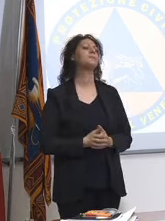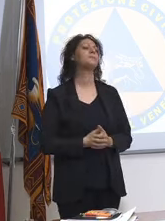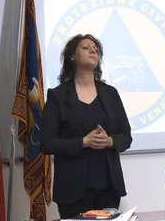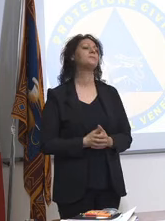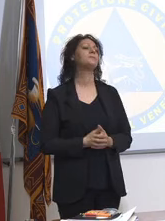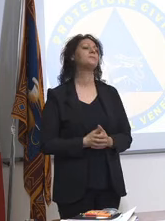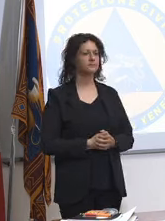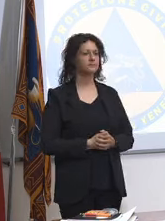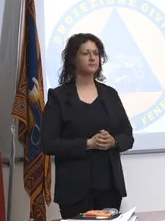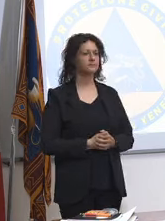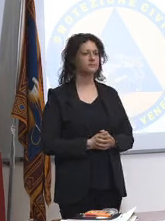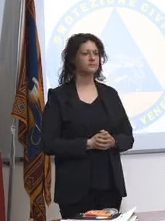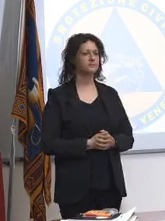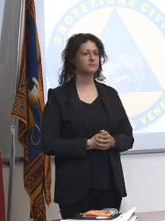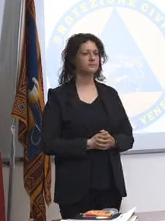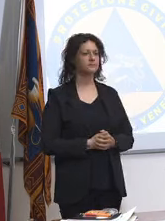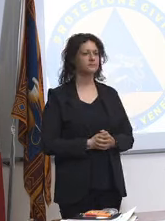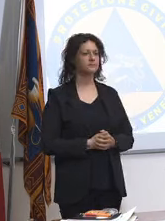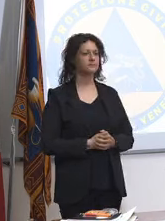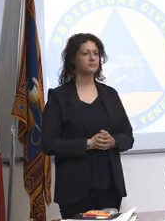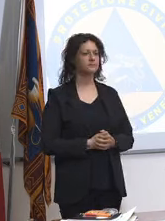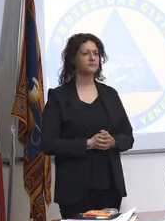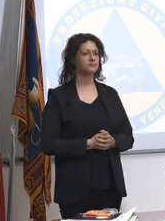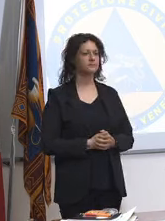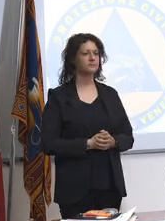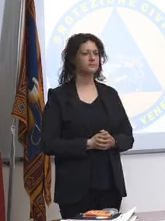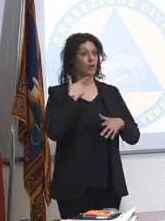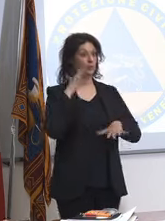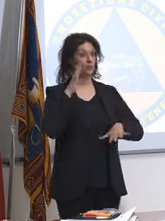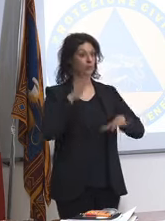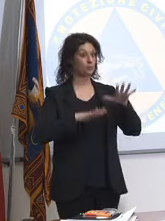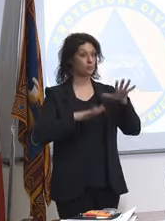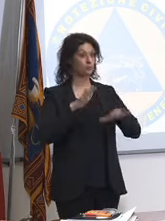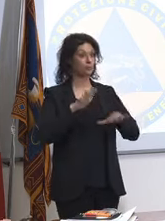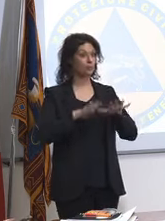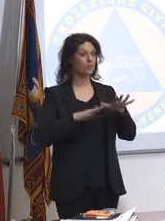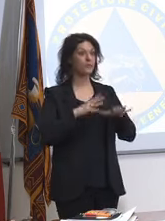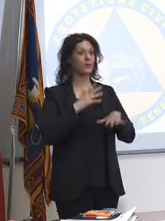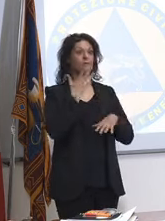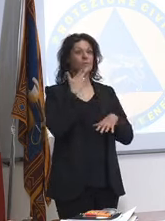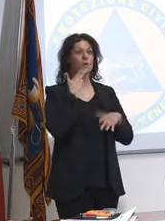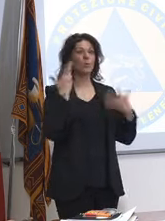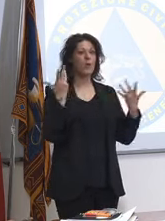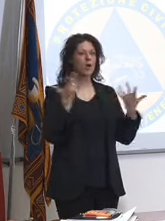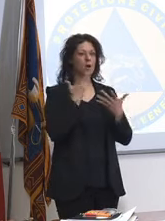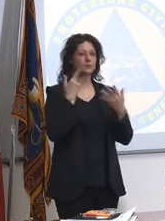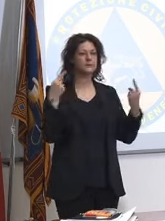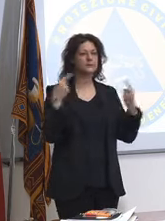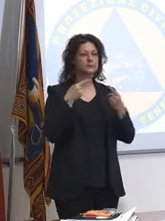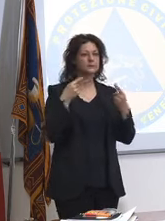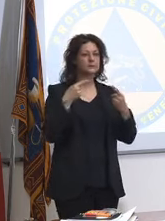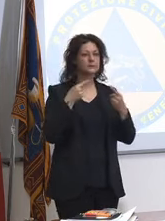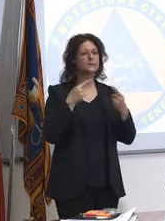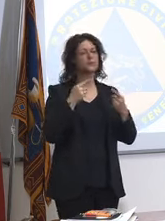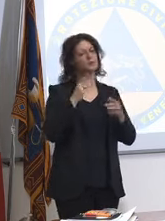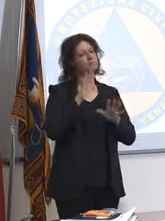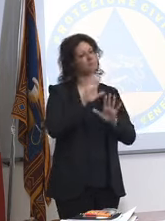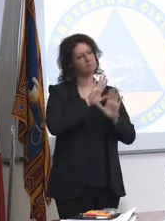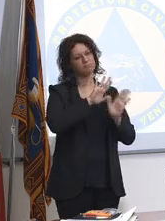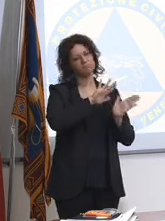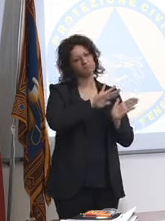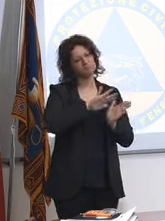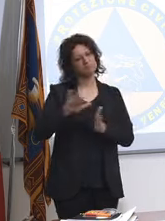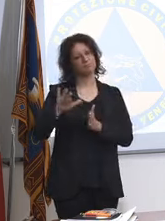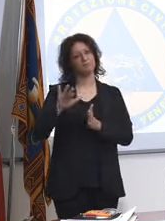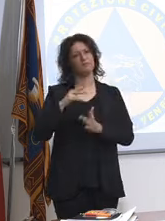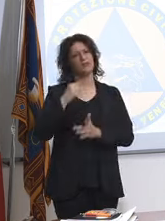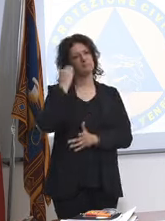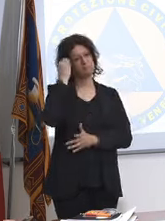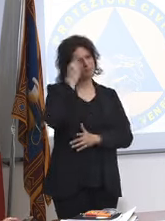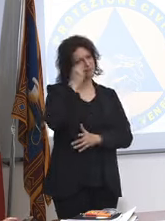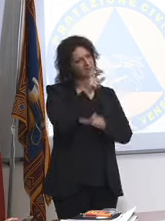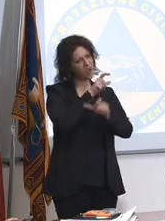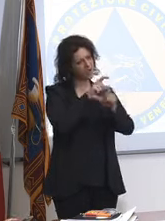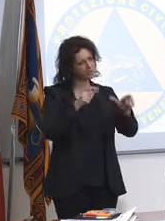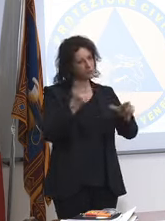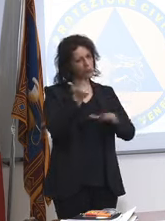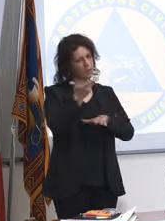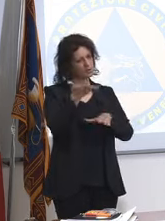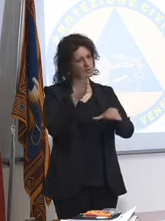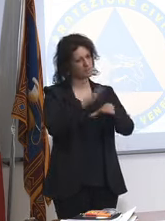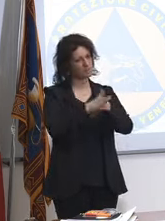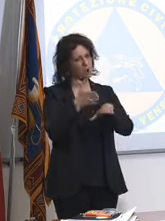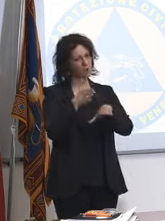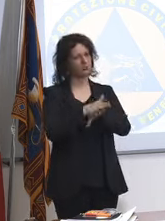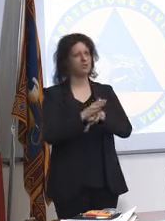rivendicazione pensiamo ai 1847 morti che abbiamo e ci passa subito la voglia di far casino.